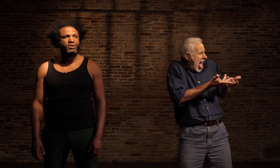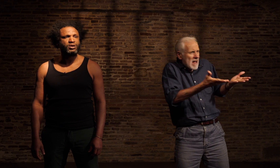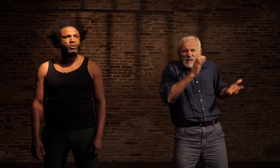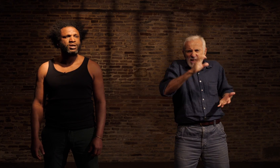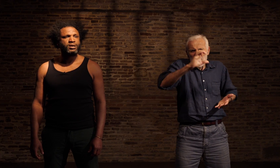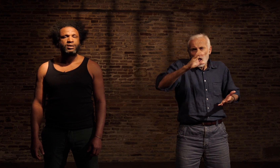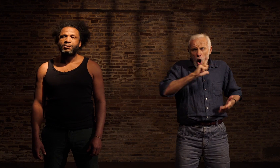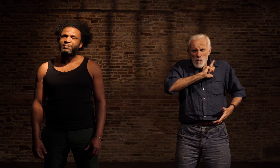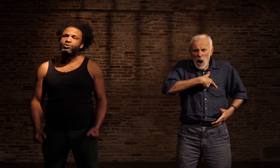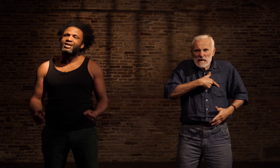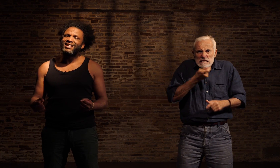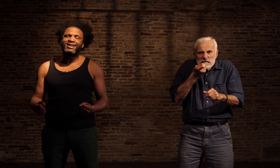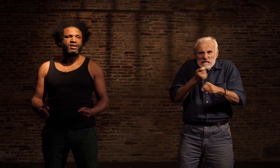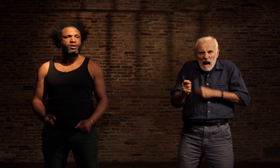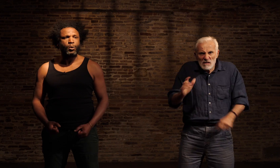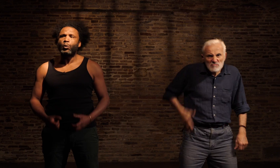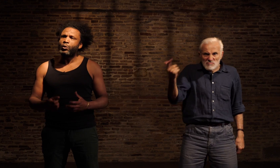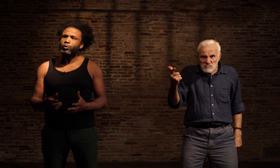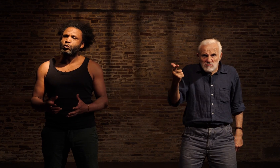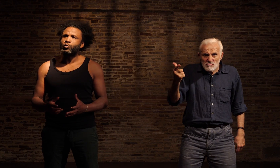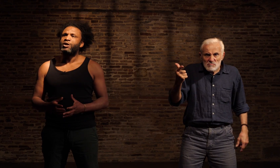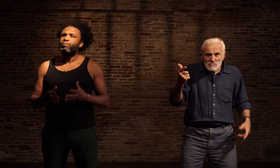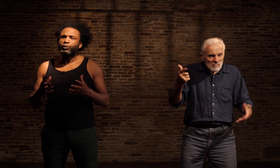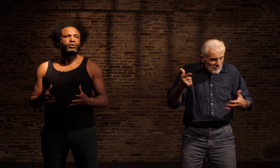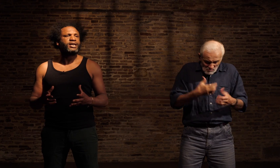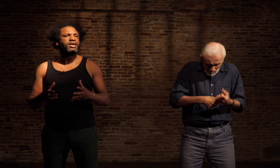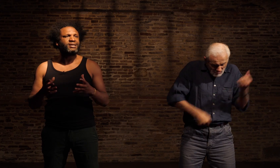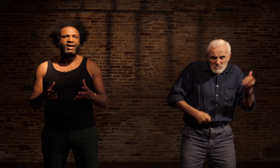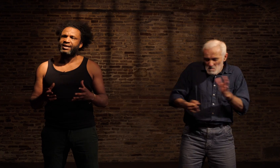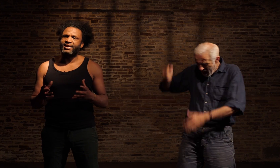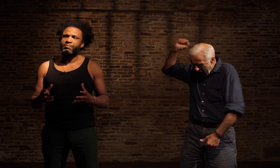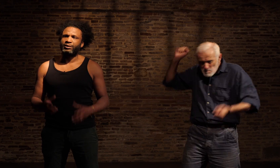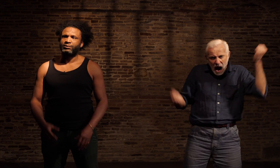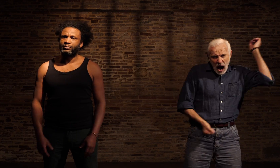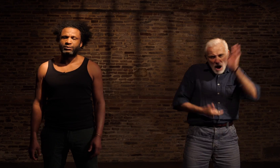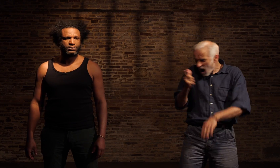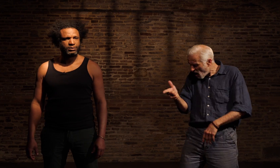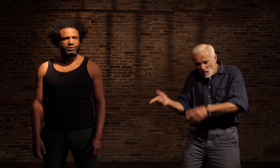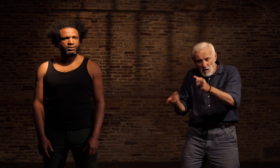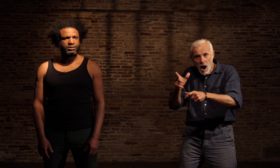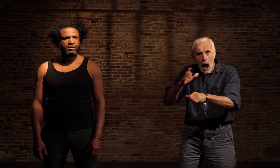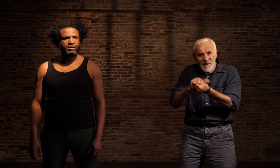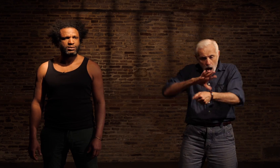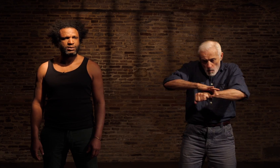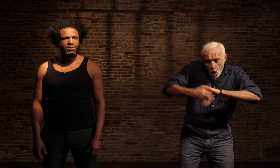arrivés sur les lieux pistolet dégainer et ont roué de coups menotté et matraqué des gamins